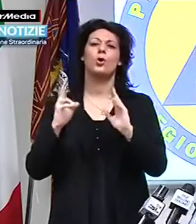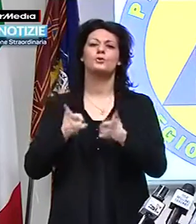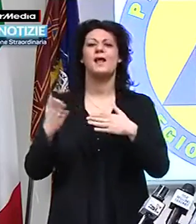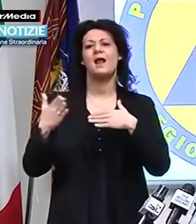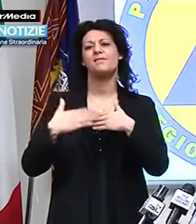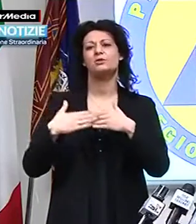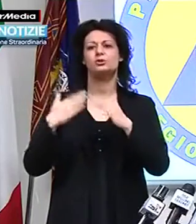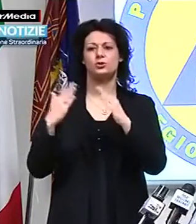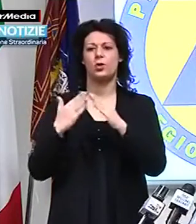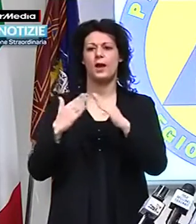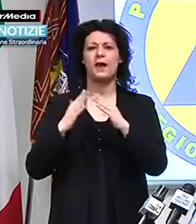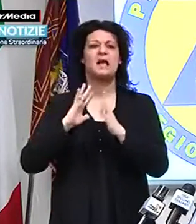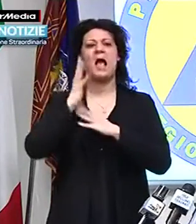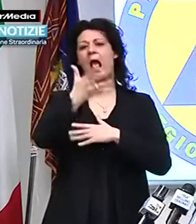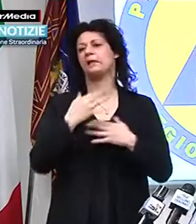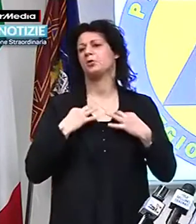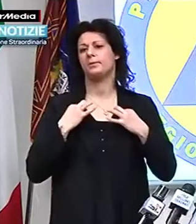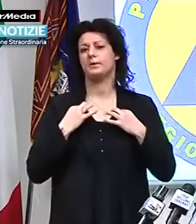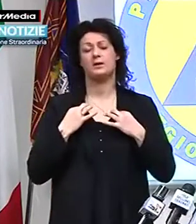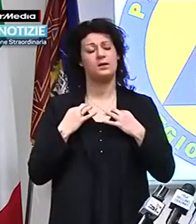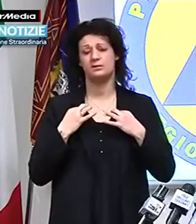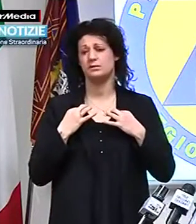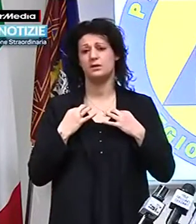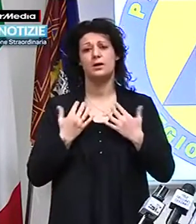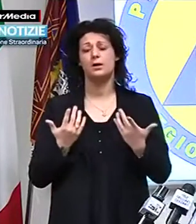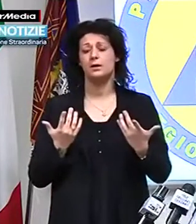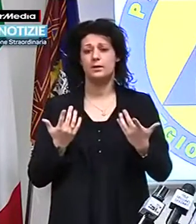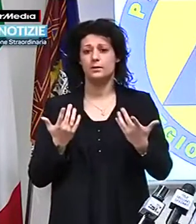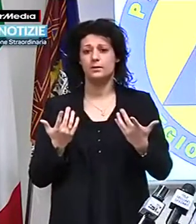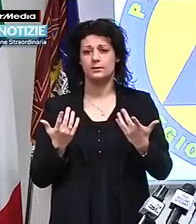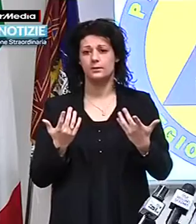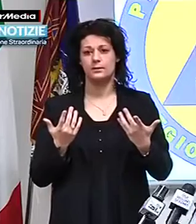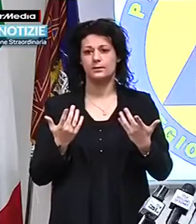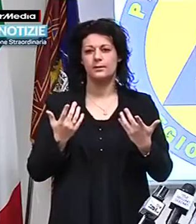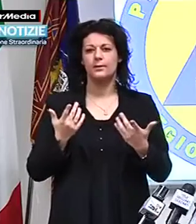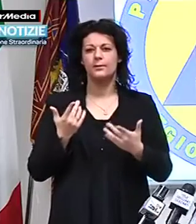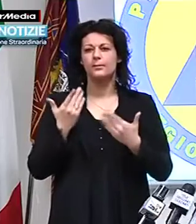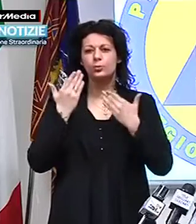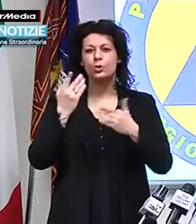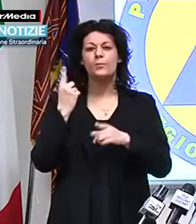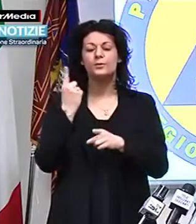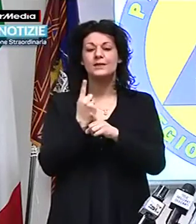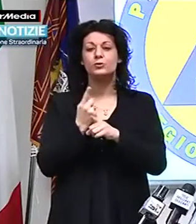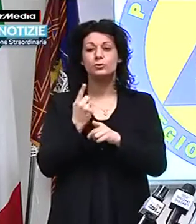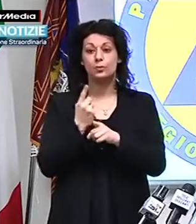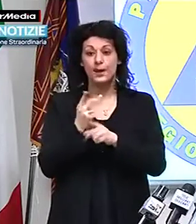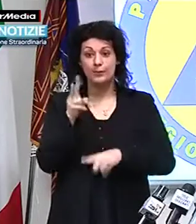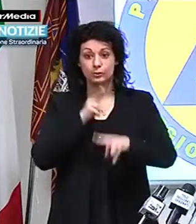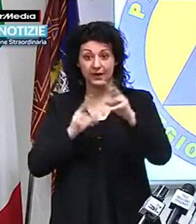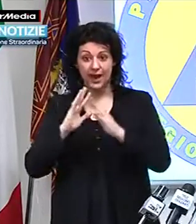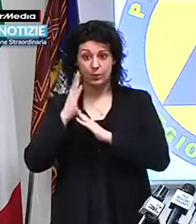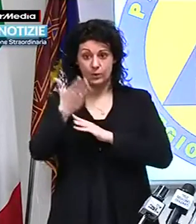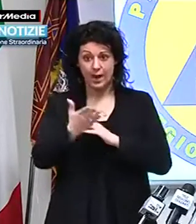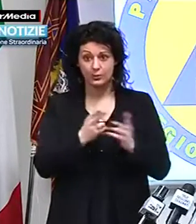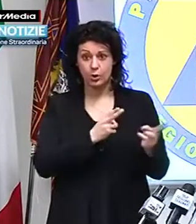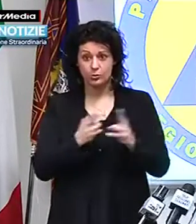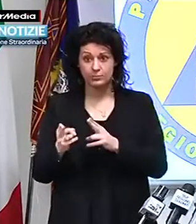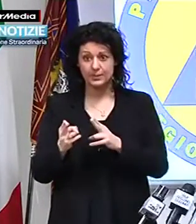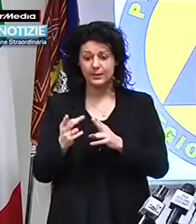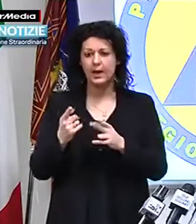dovessimo aprire secondo alcune istanze, riaprire secondo, vuol dire che qualcun altro deve trovarsi in strada, per la logica dei numeri.